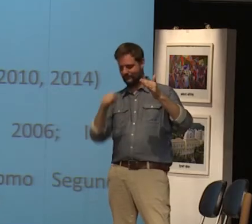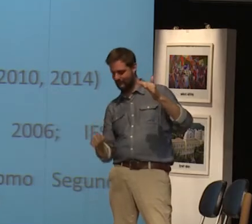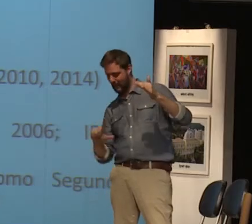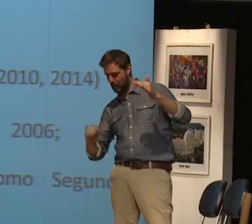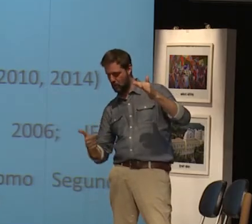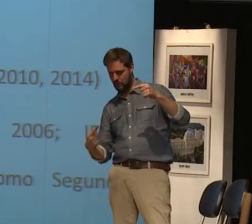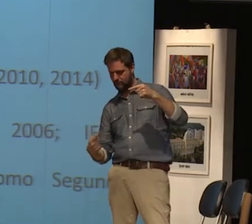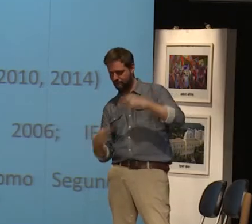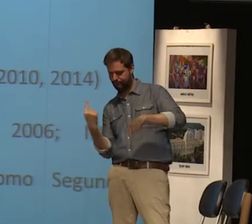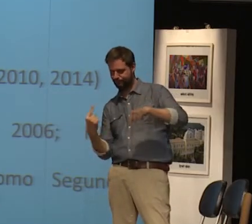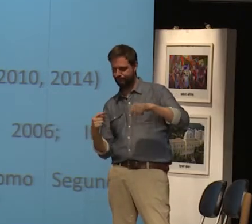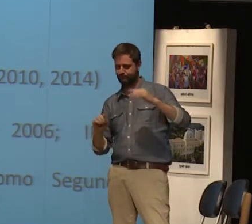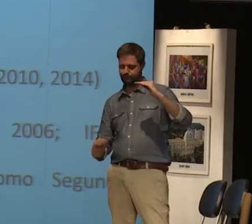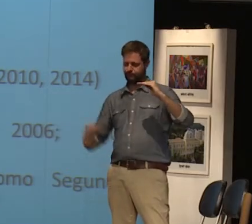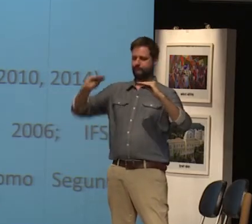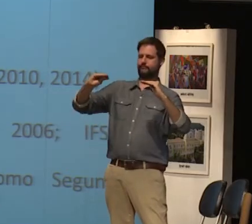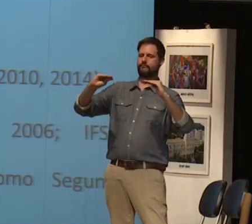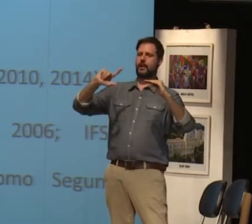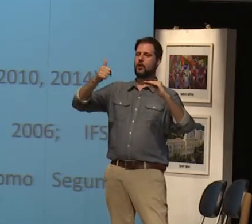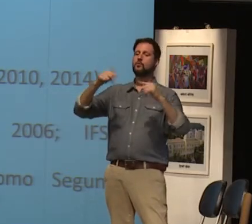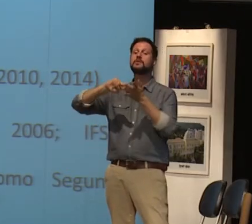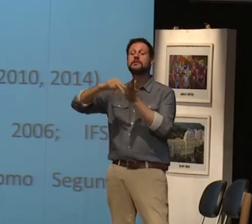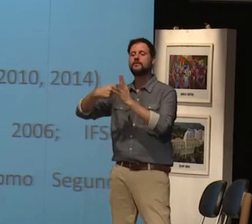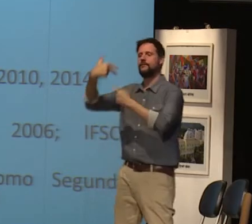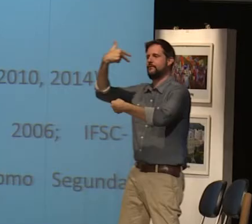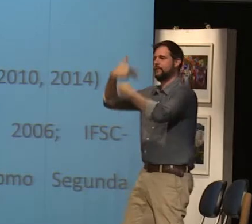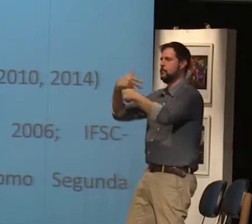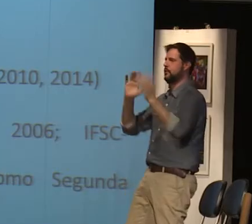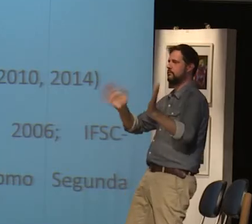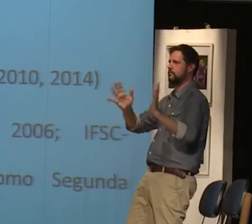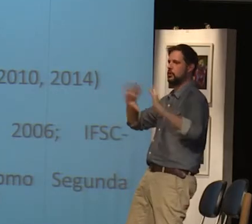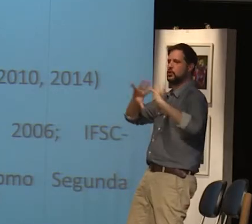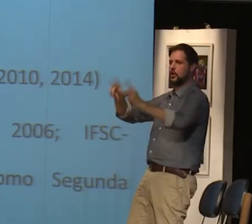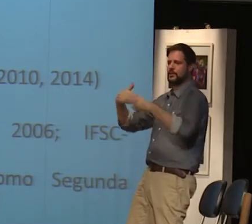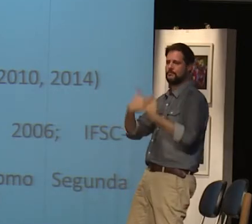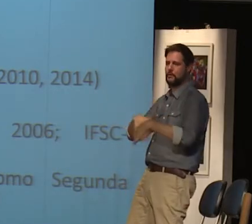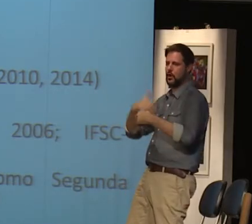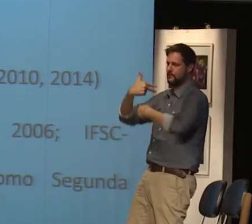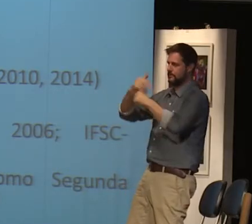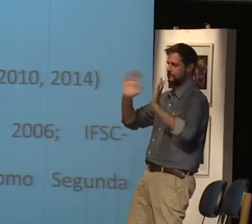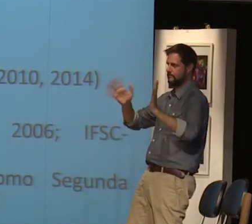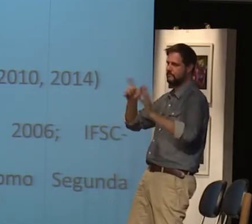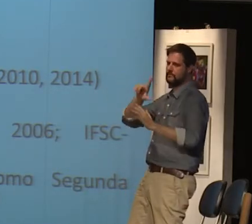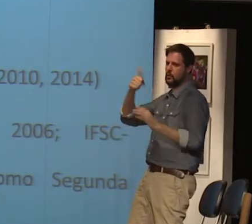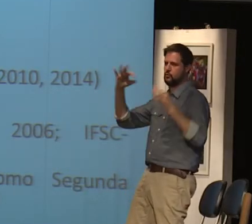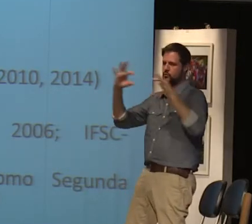que a outra. Então, a L1 o português ser maior que a Libras